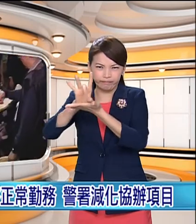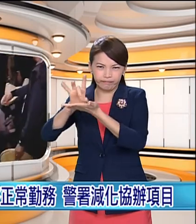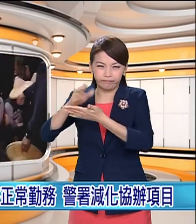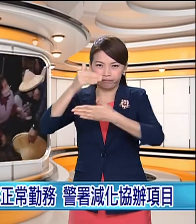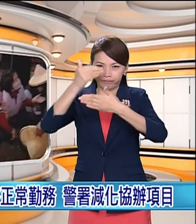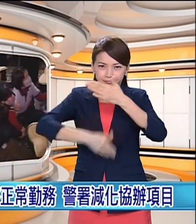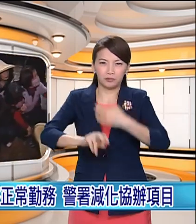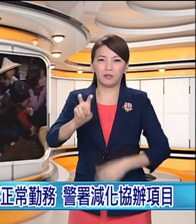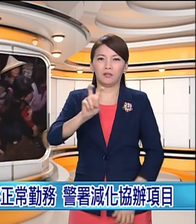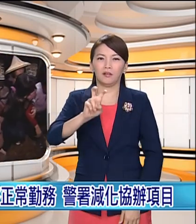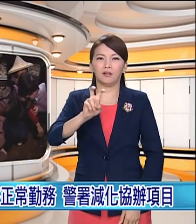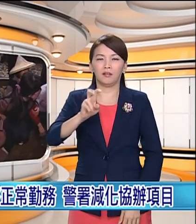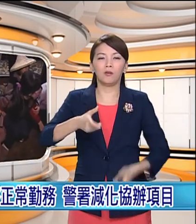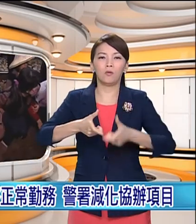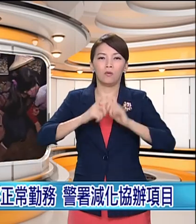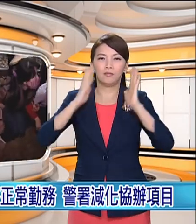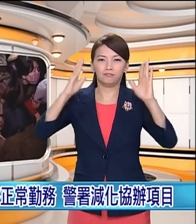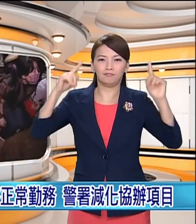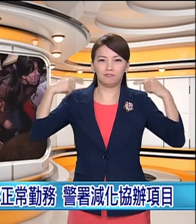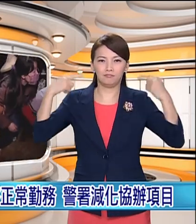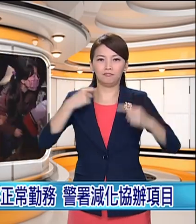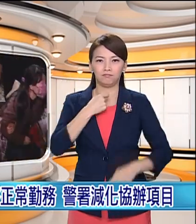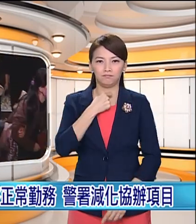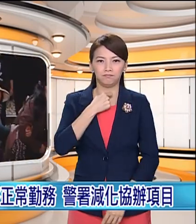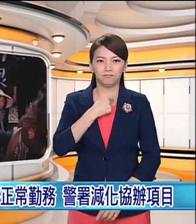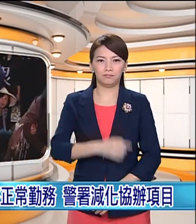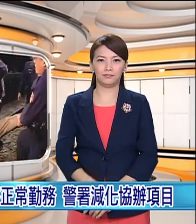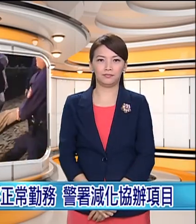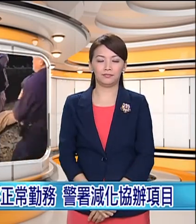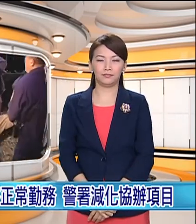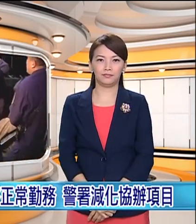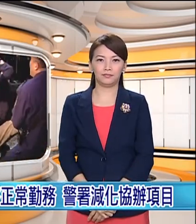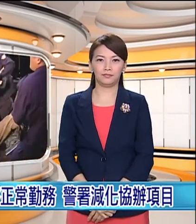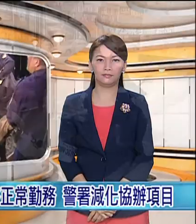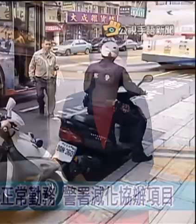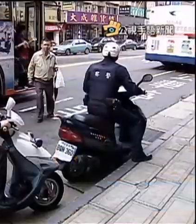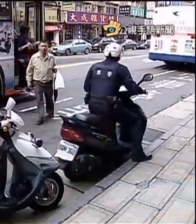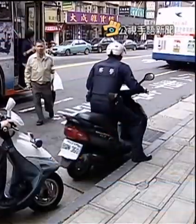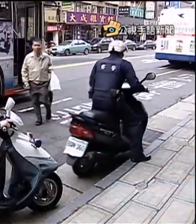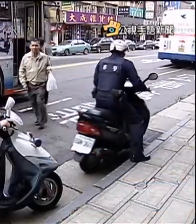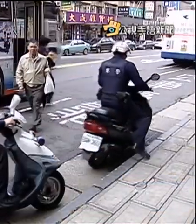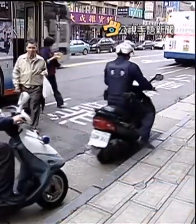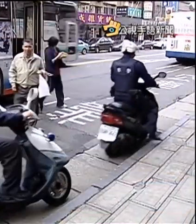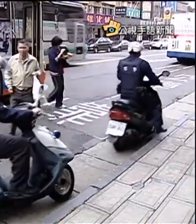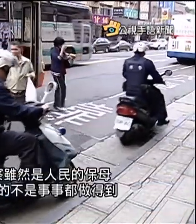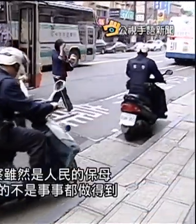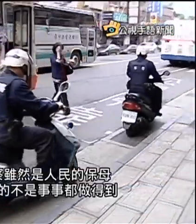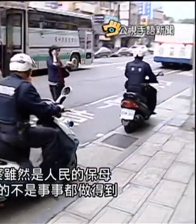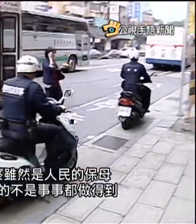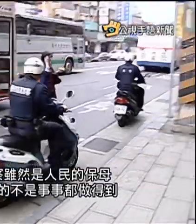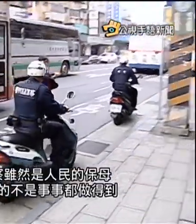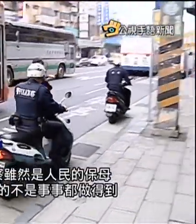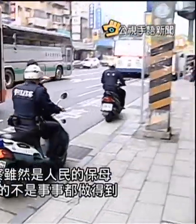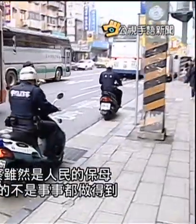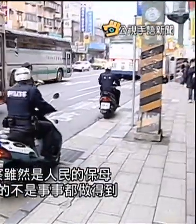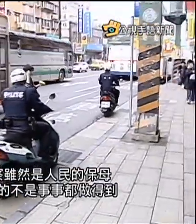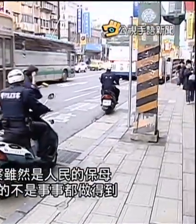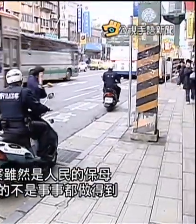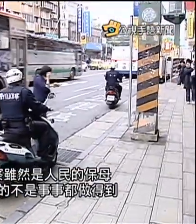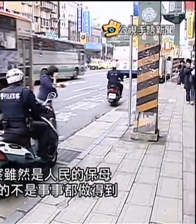共20项，要回归警察的正常勤务。 警察虽然是人民的保姆，但真的不是事事都